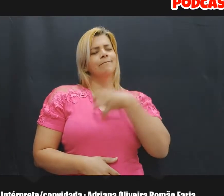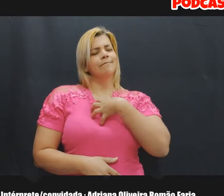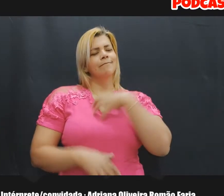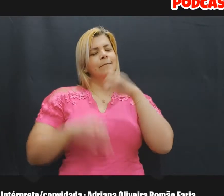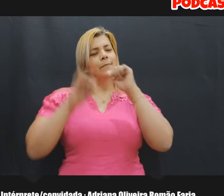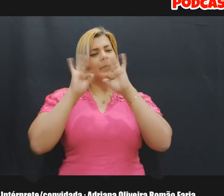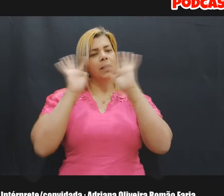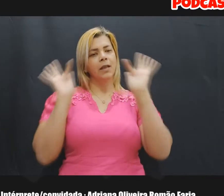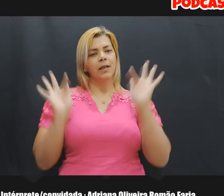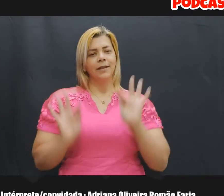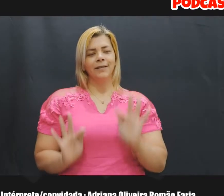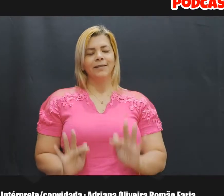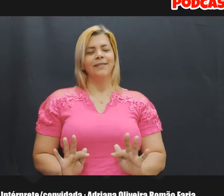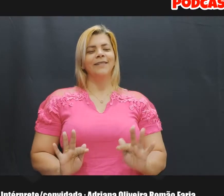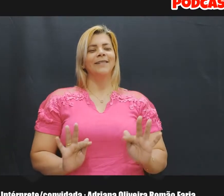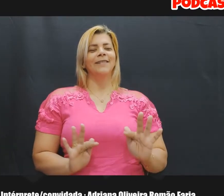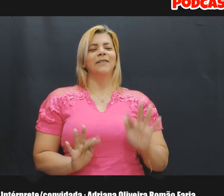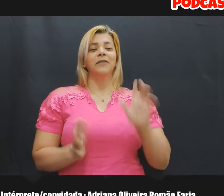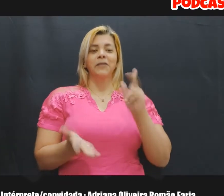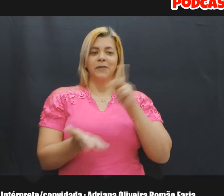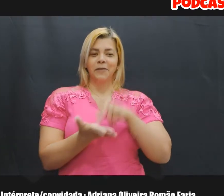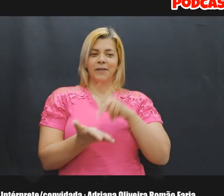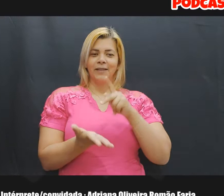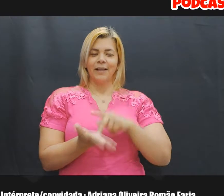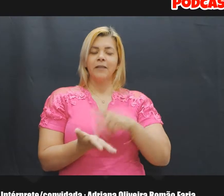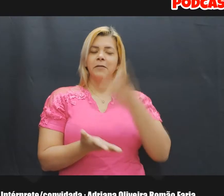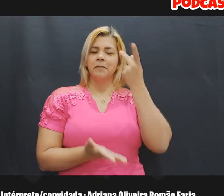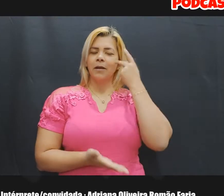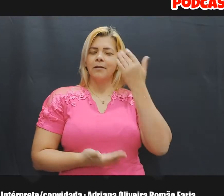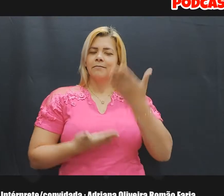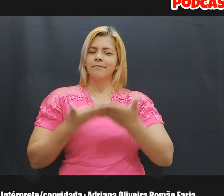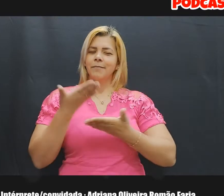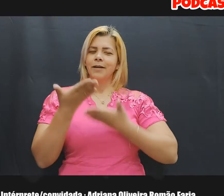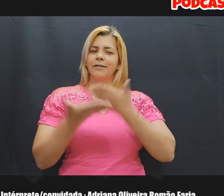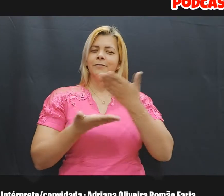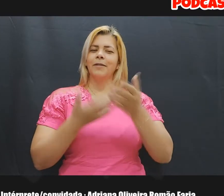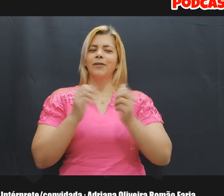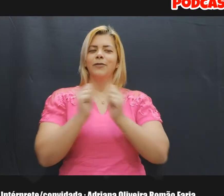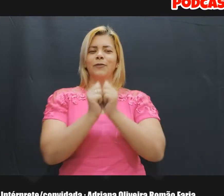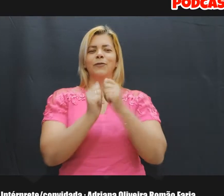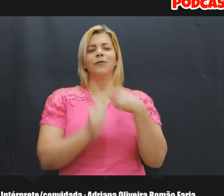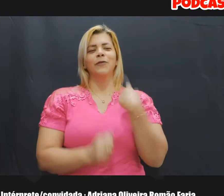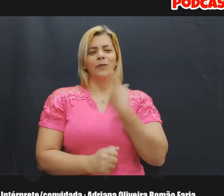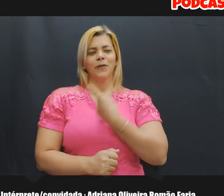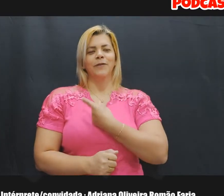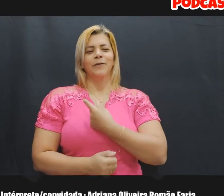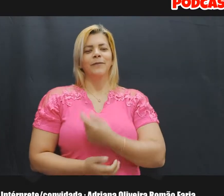e muito bem e totalmente convidado para participar deste nosso programa.